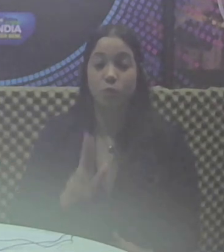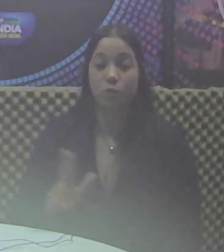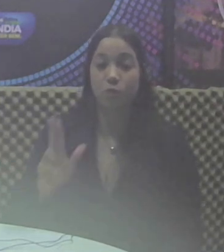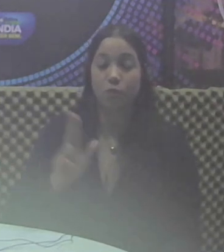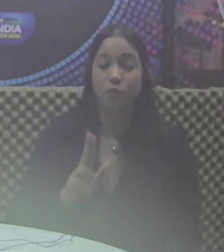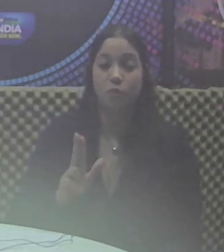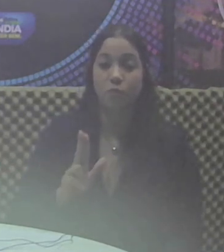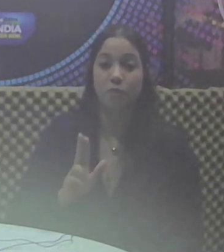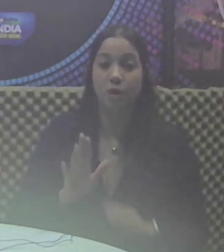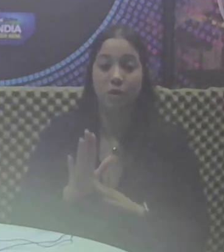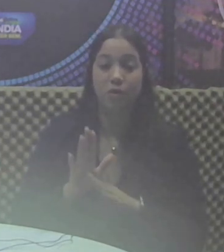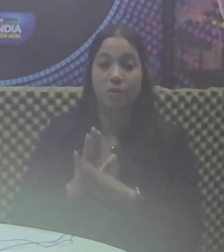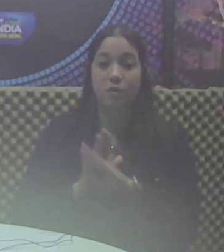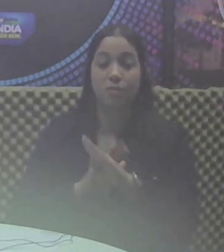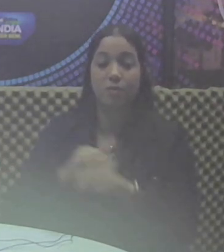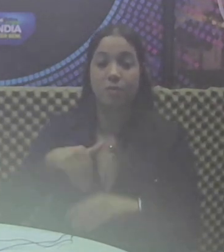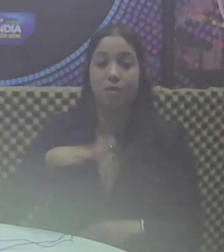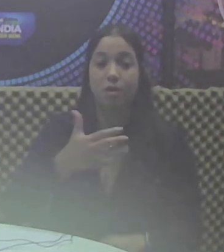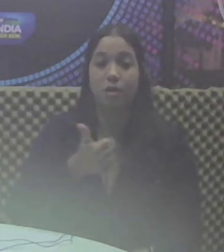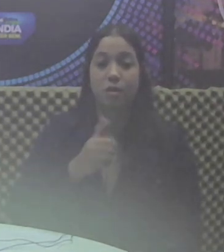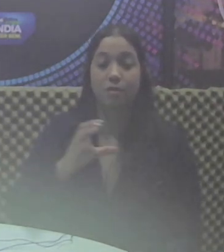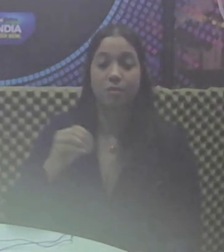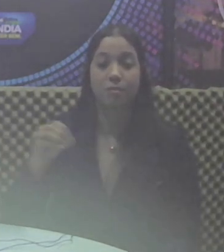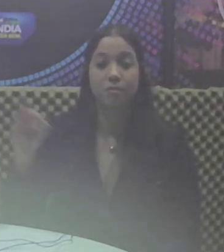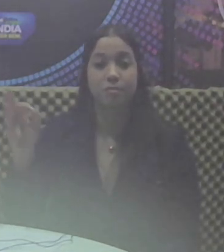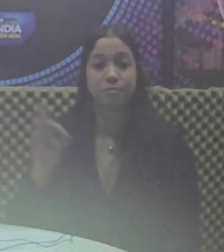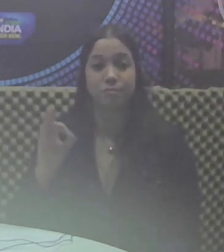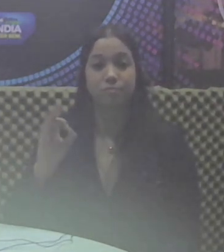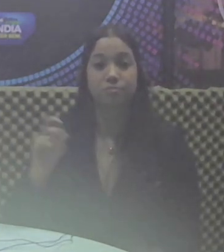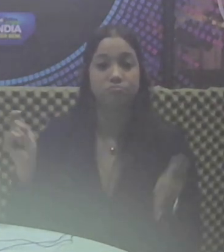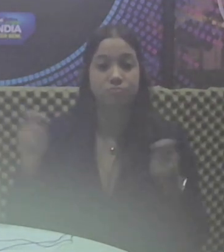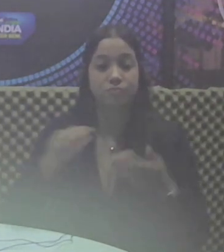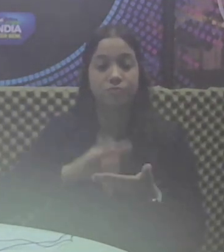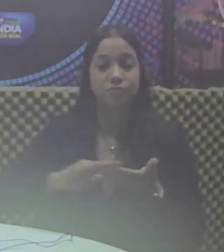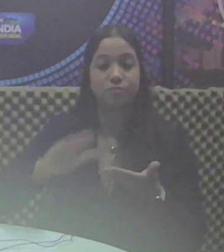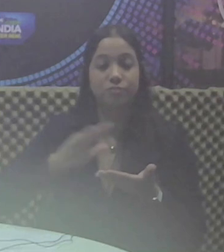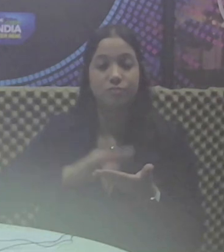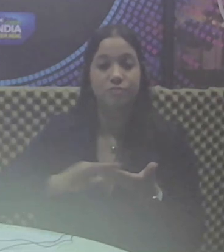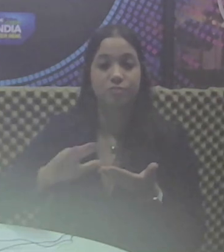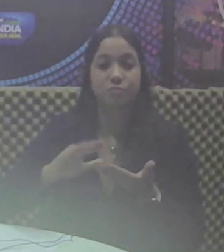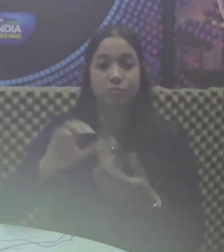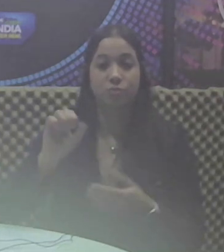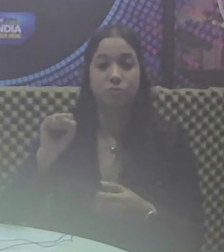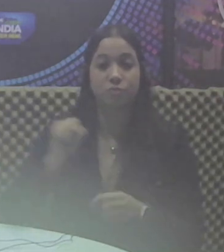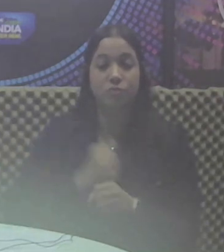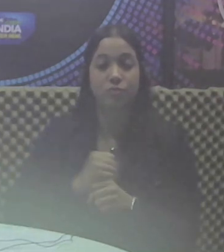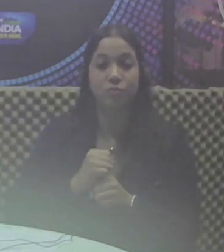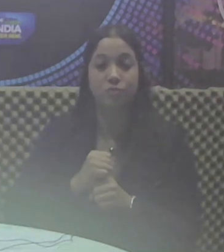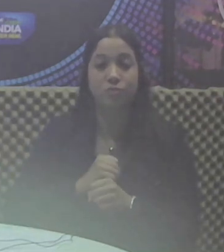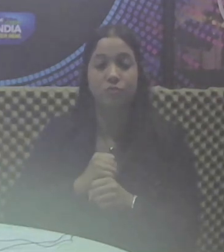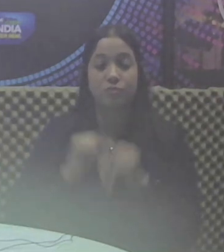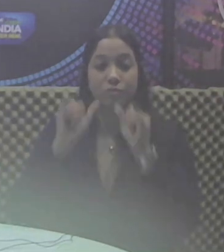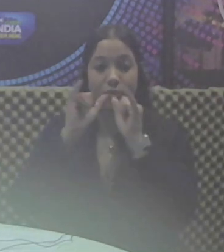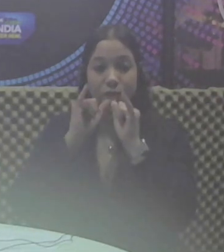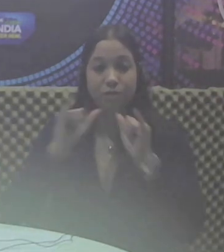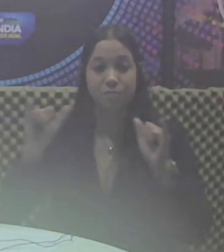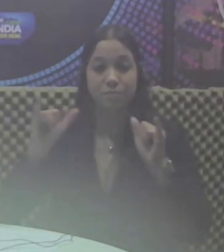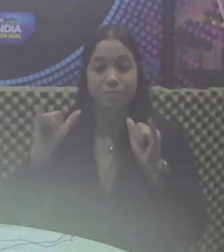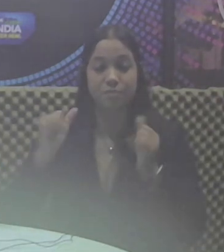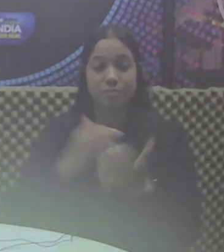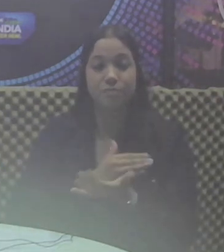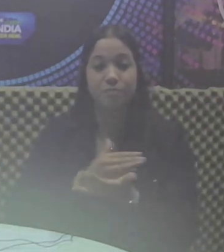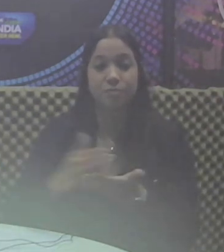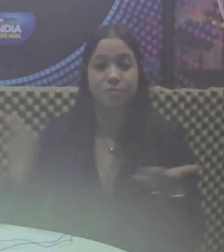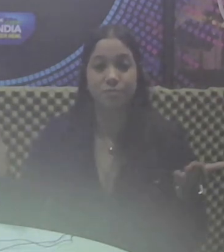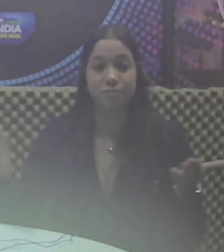registra aumento de mais de 100% no potencial de consumo em 8 anos. Essas e outras